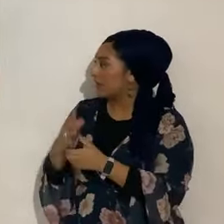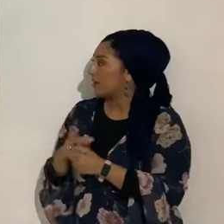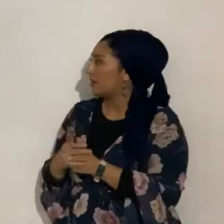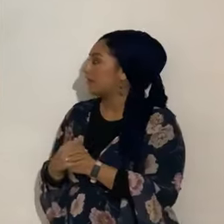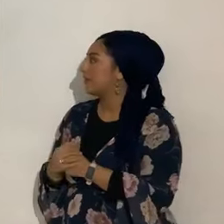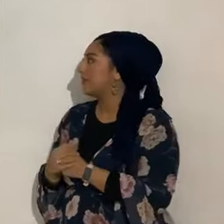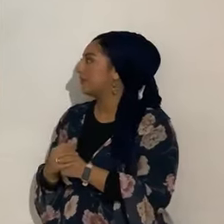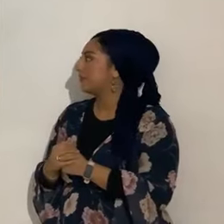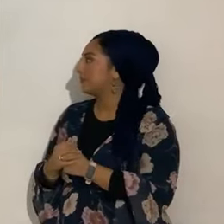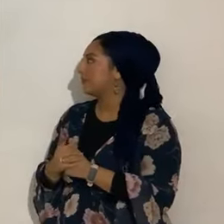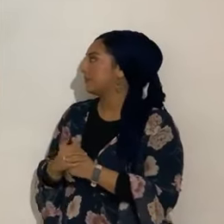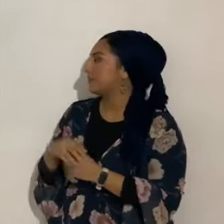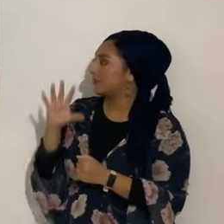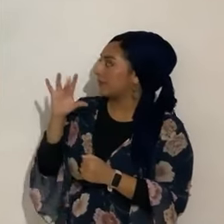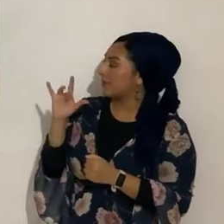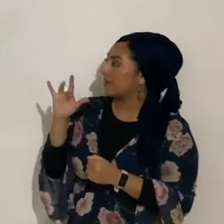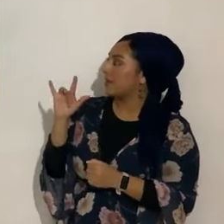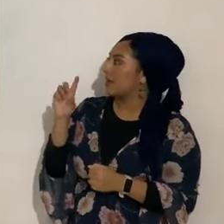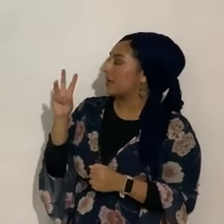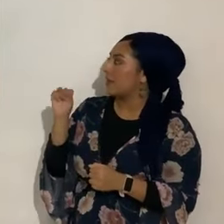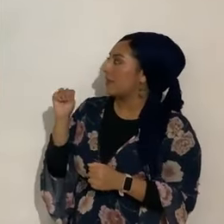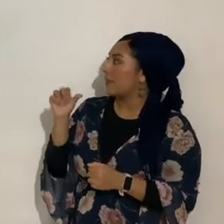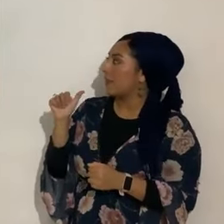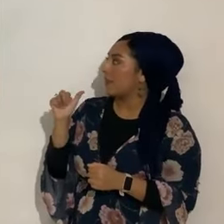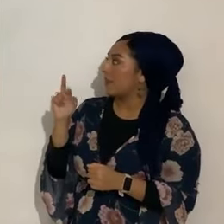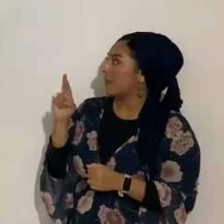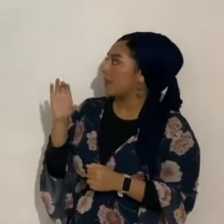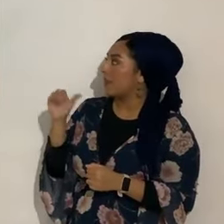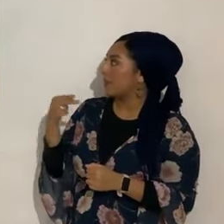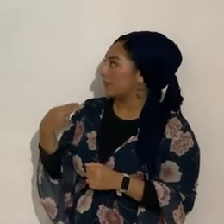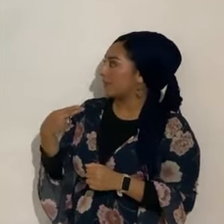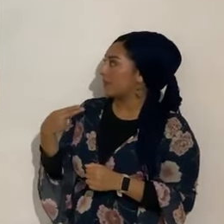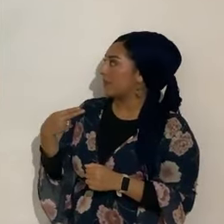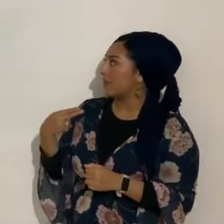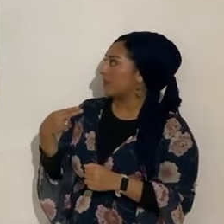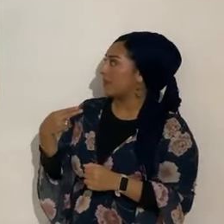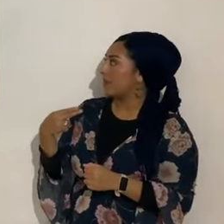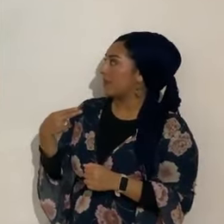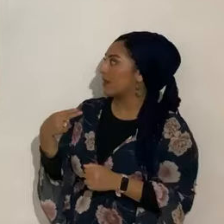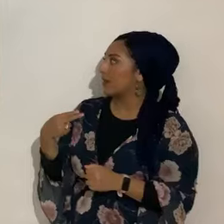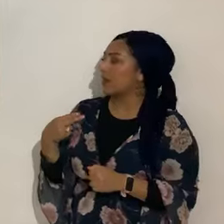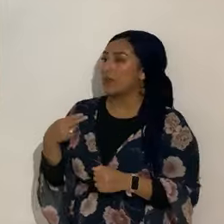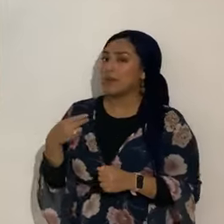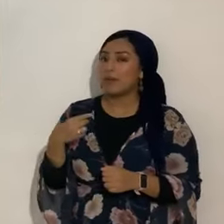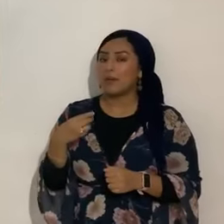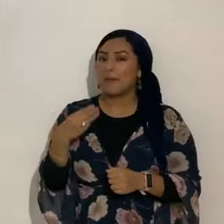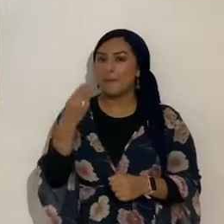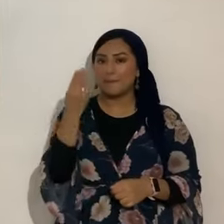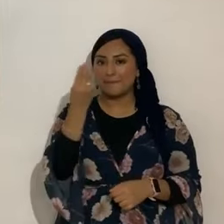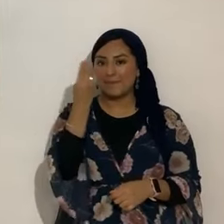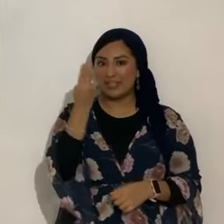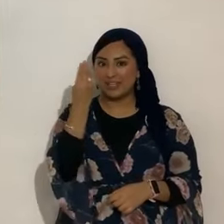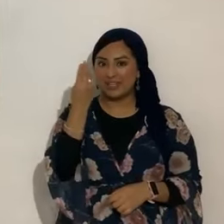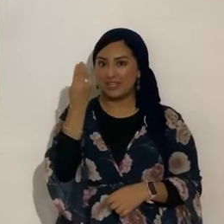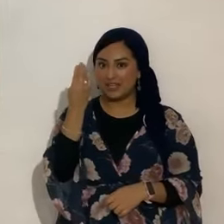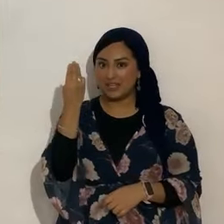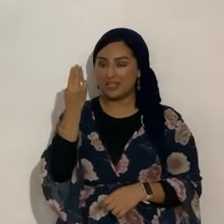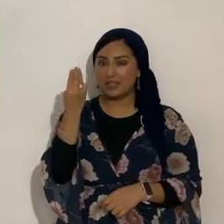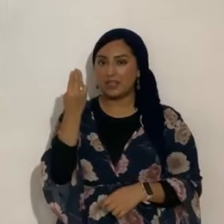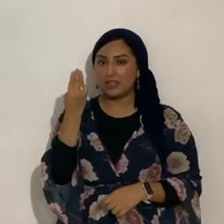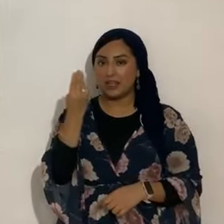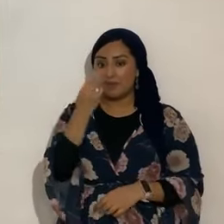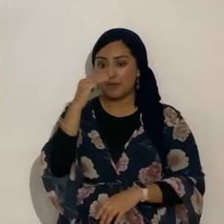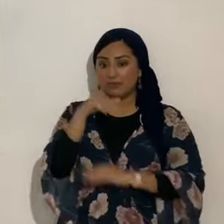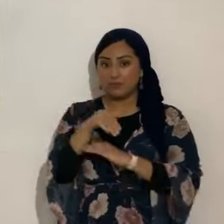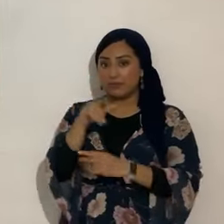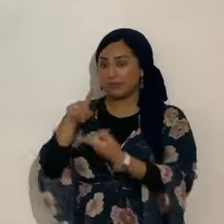primicias, ¿sí? 25 de marzo. Ahí sí, del día lunes, por ejemplo, al martes